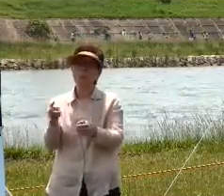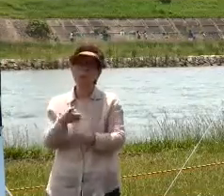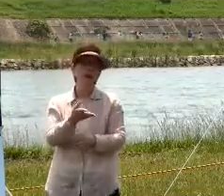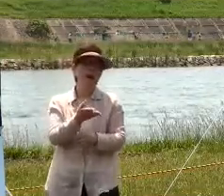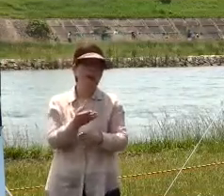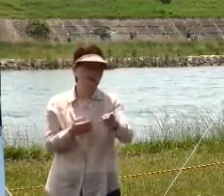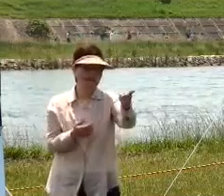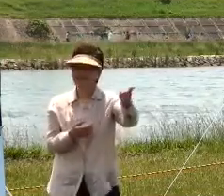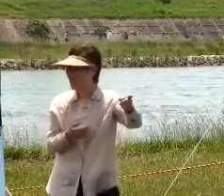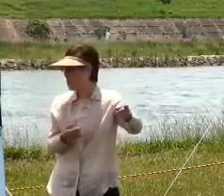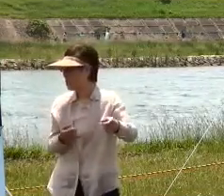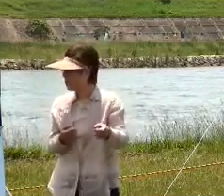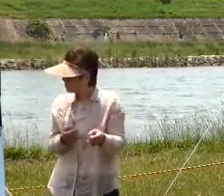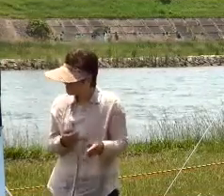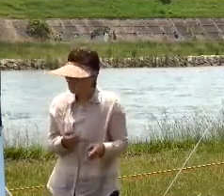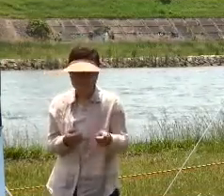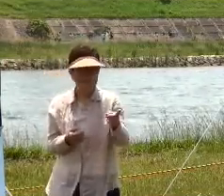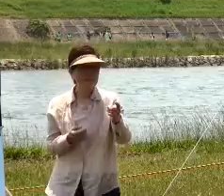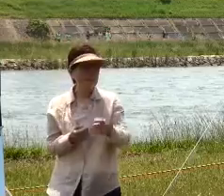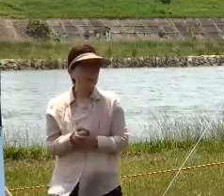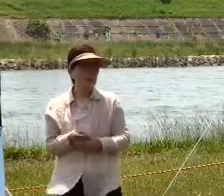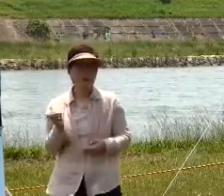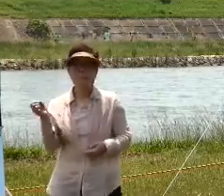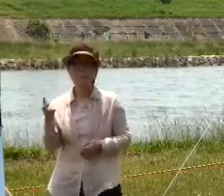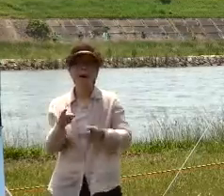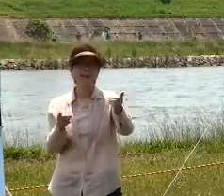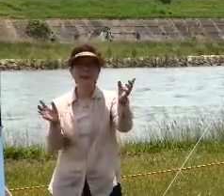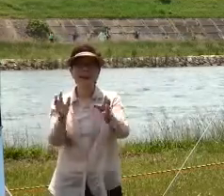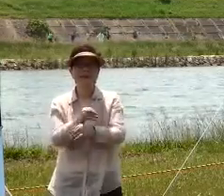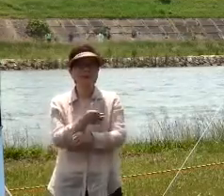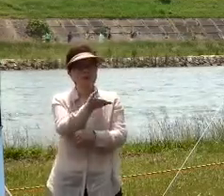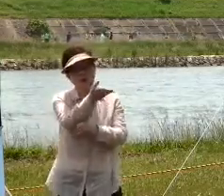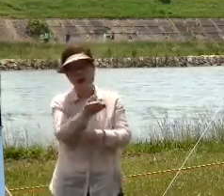してます、はい、ね、またか、はい、